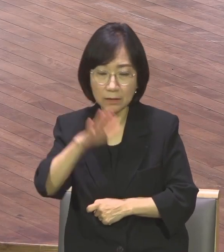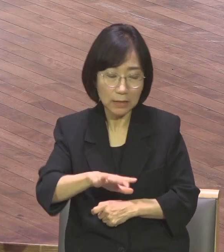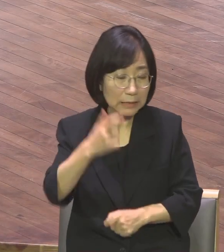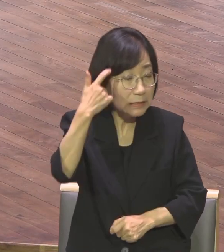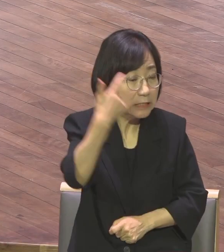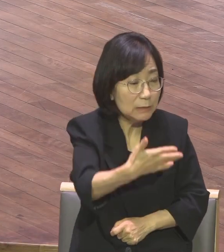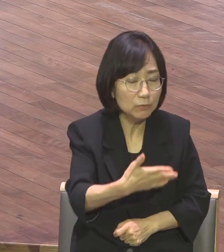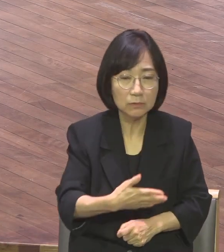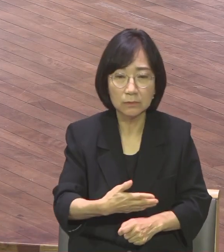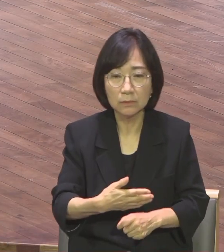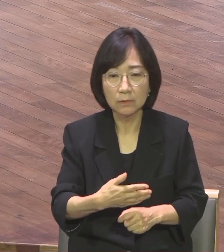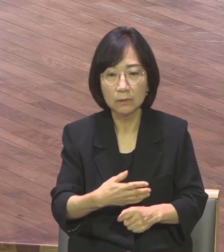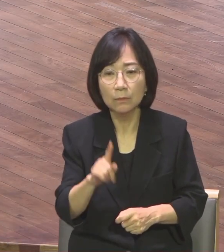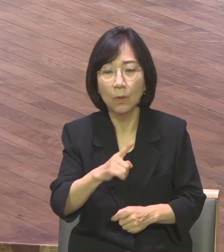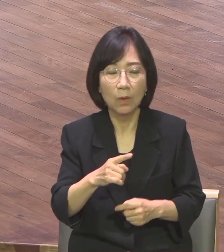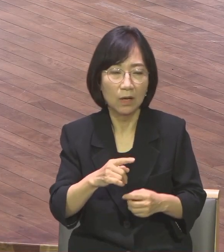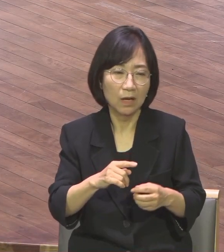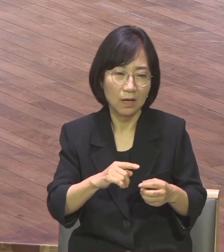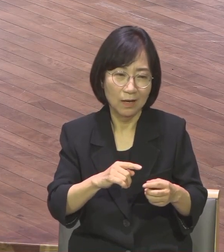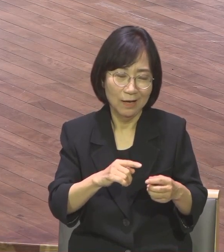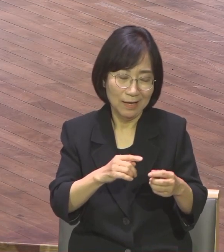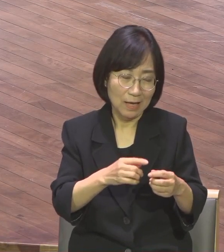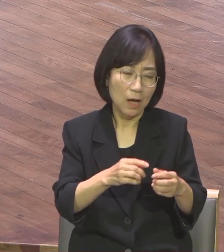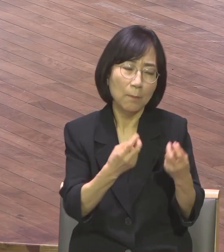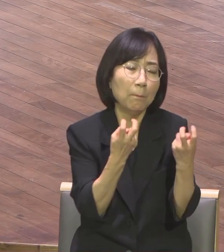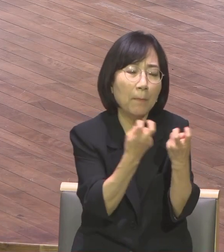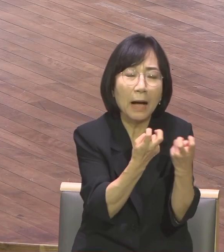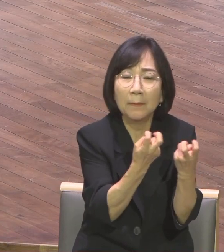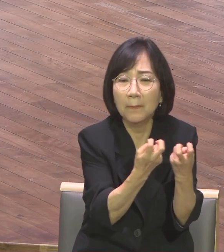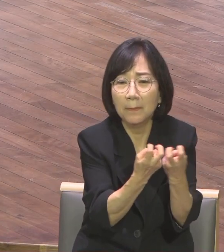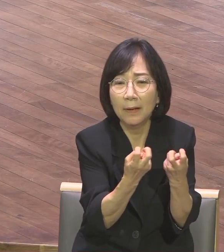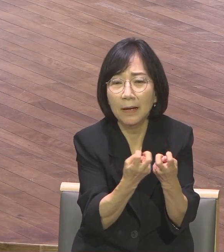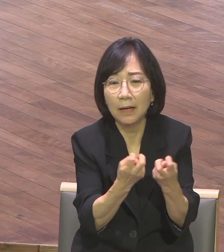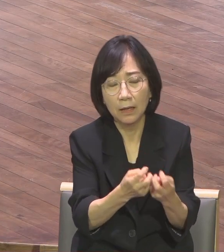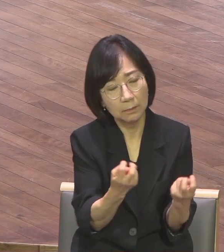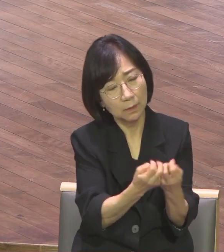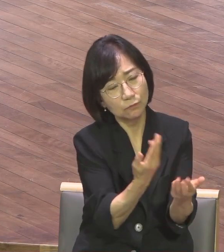했죠. 이 청년은 무슨 영생이